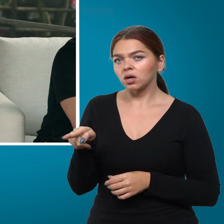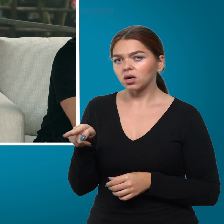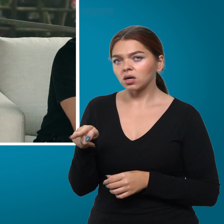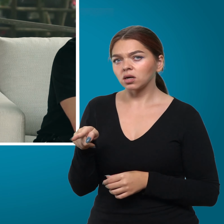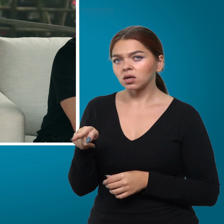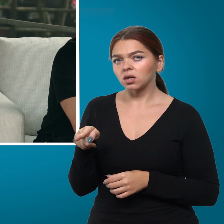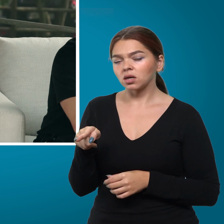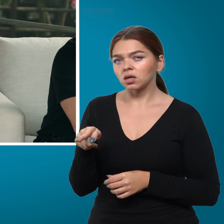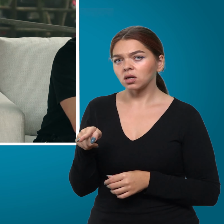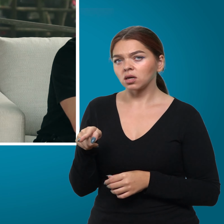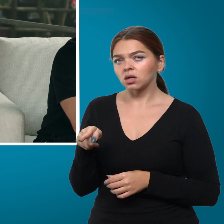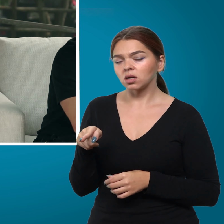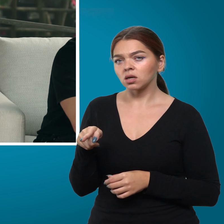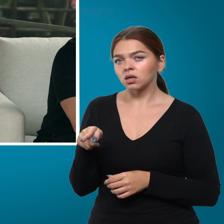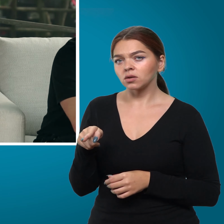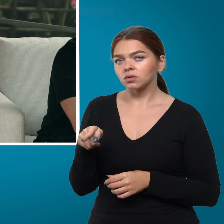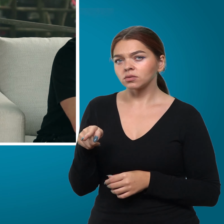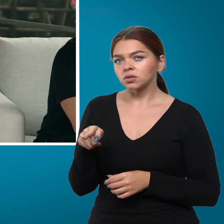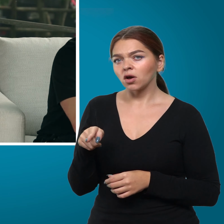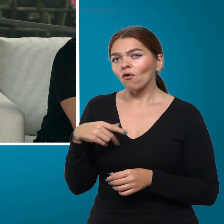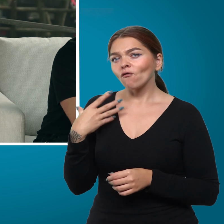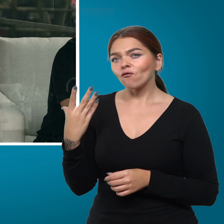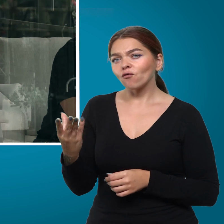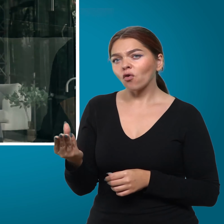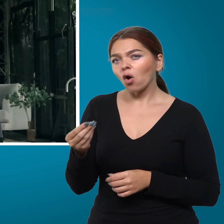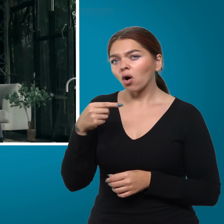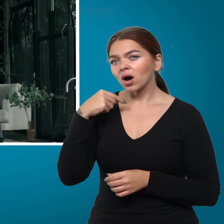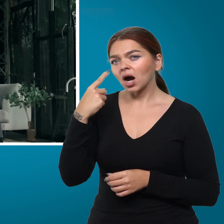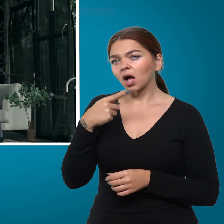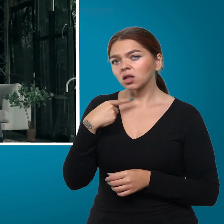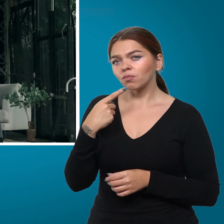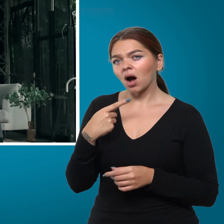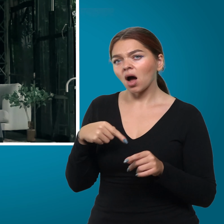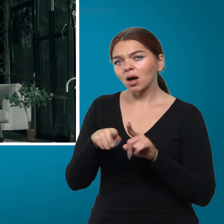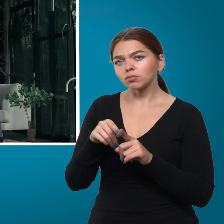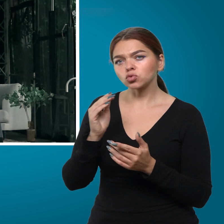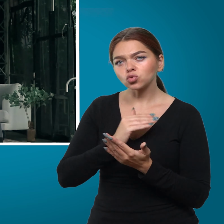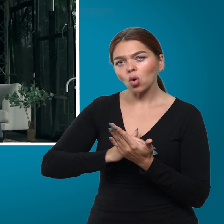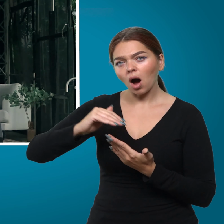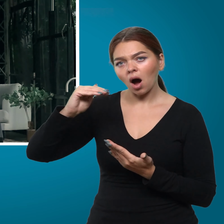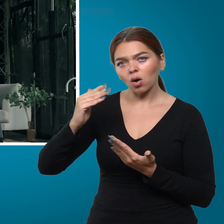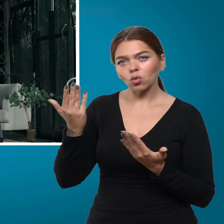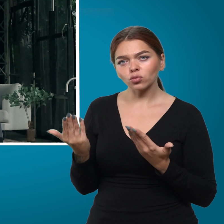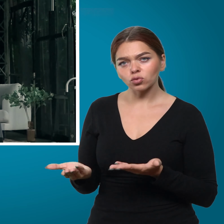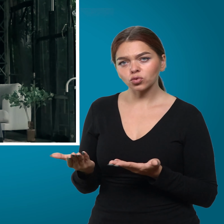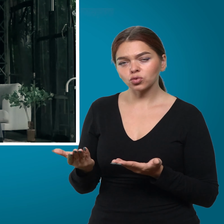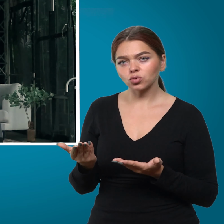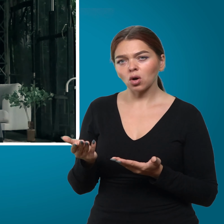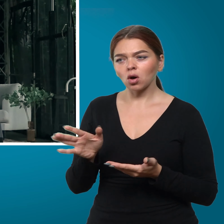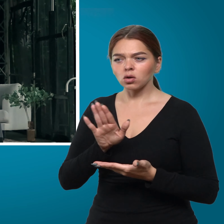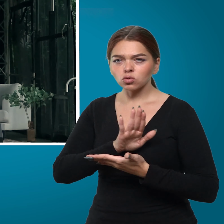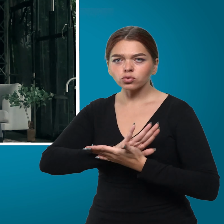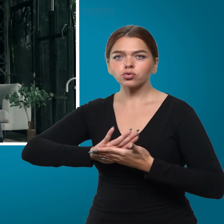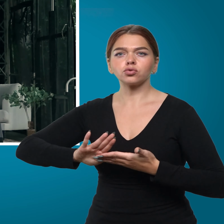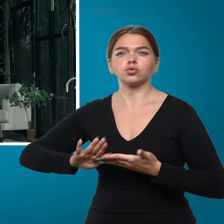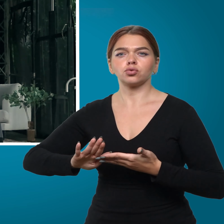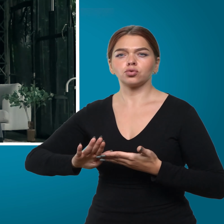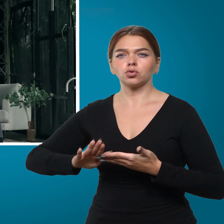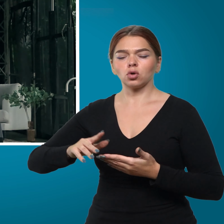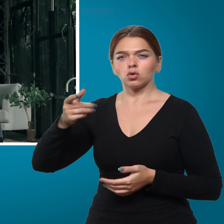gavus. Turiu tokį pastebėjimą, kad abiejų knygų paaugliai, mano nuomonė, jie labai